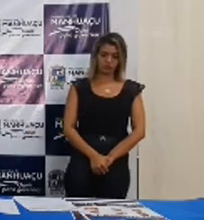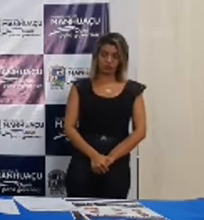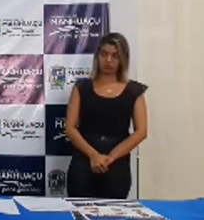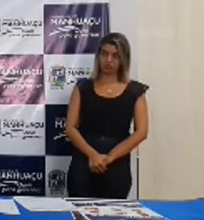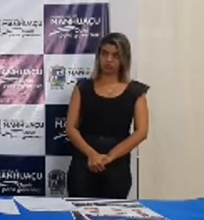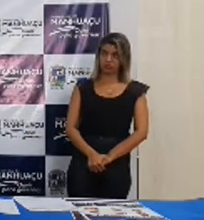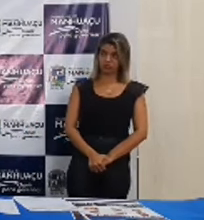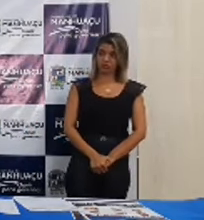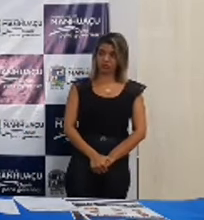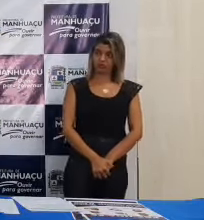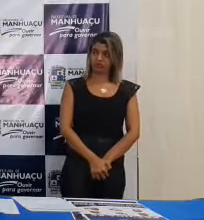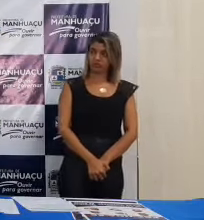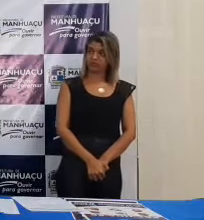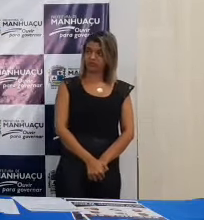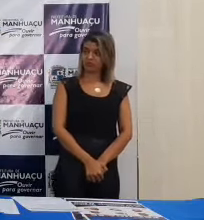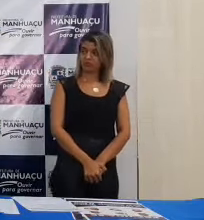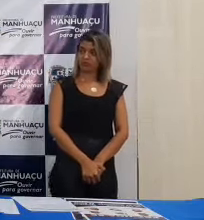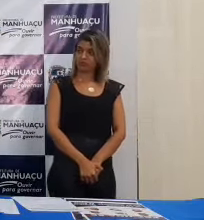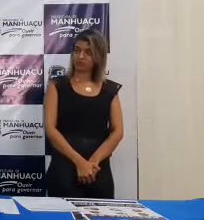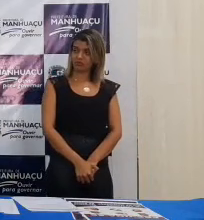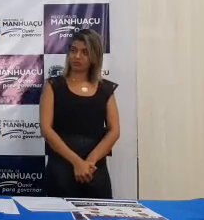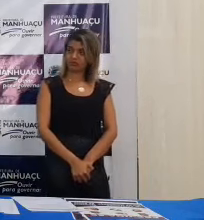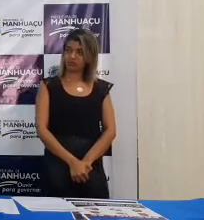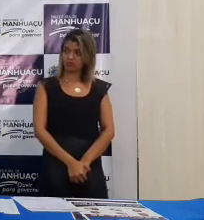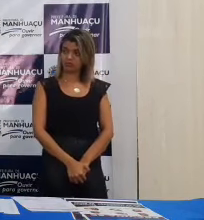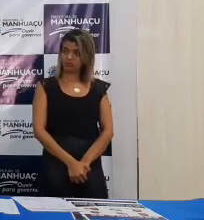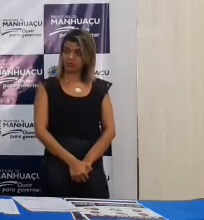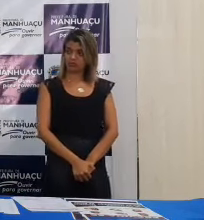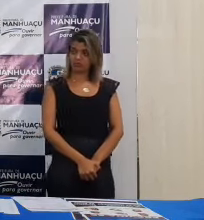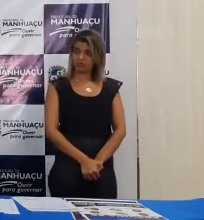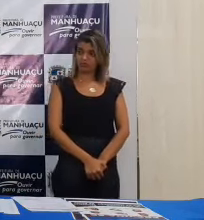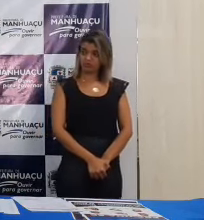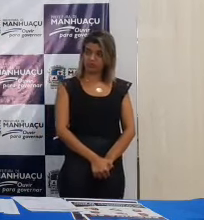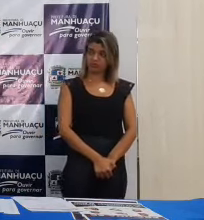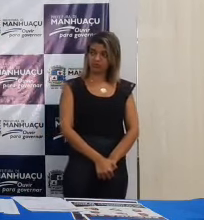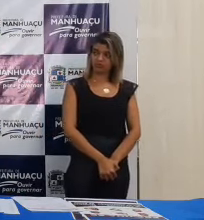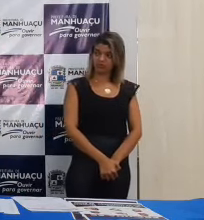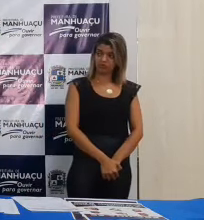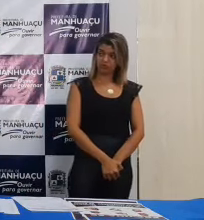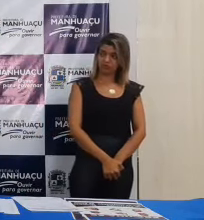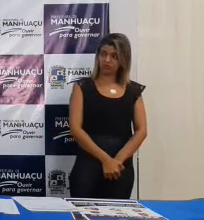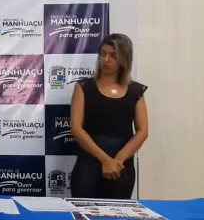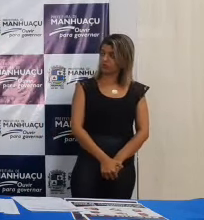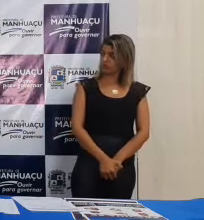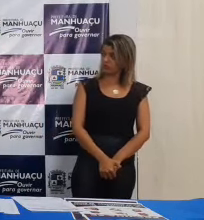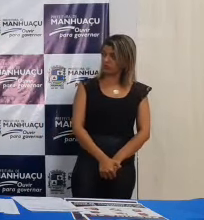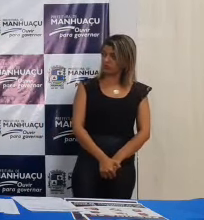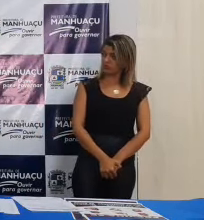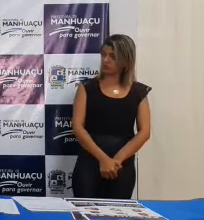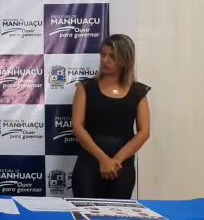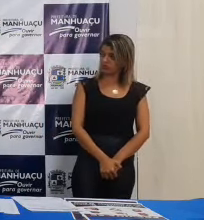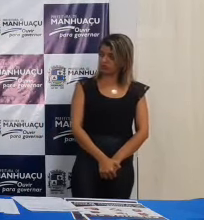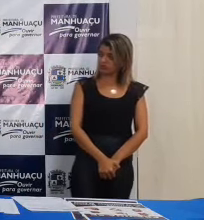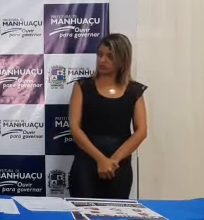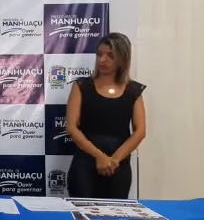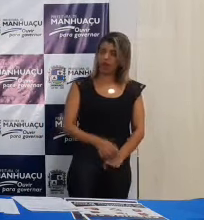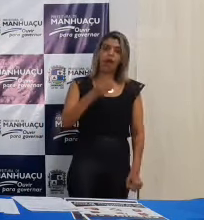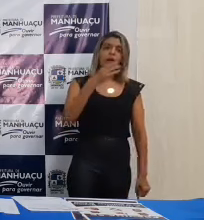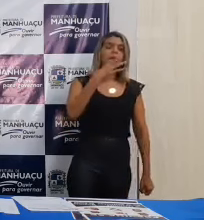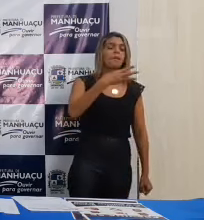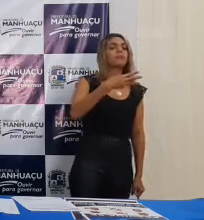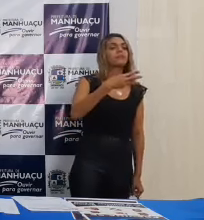região aqui presentes. No formato da outra, para que possamos dar maior dinamismo a esse trabalho, serão concedidas 3 perguntas para